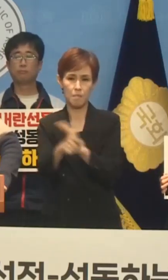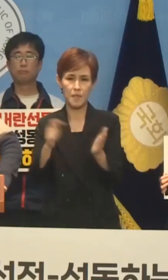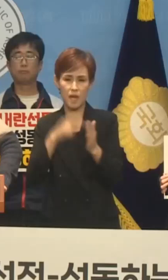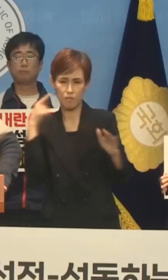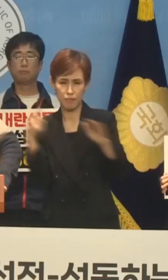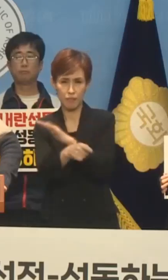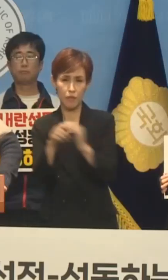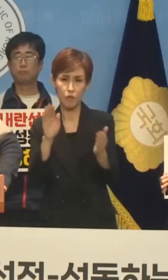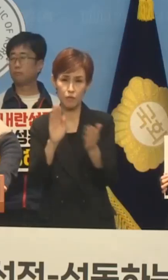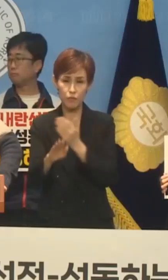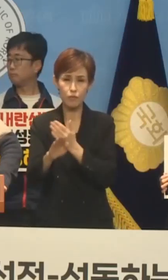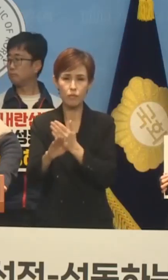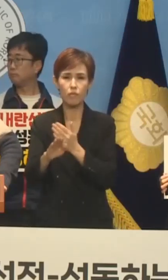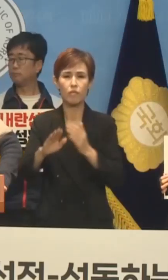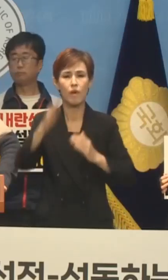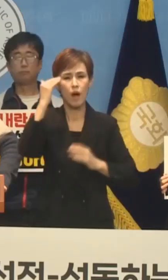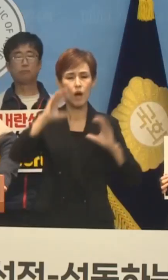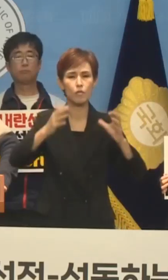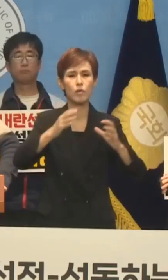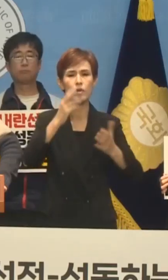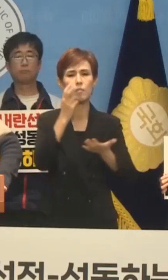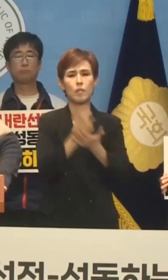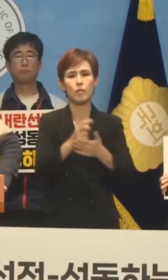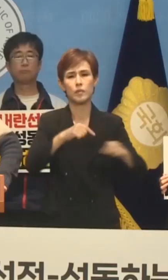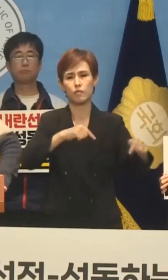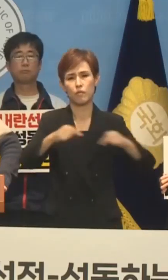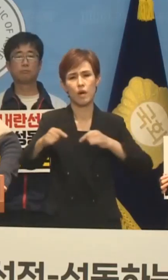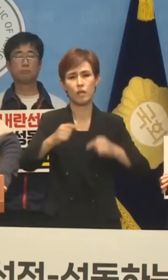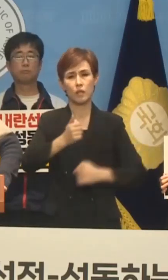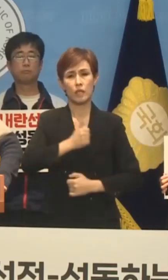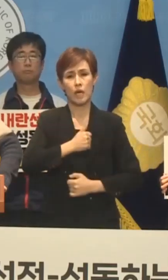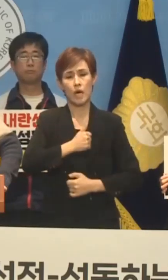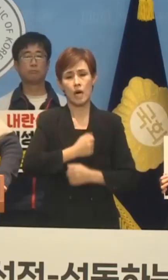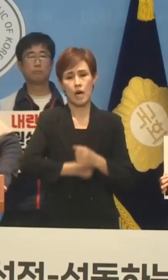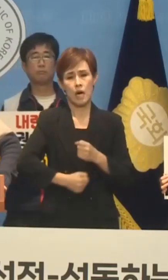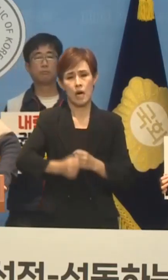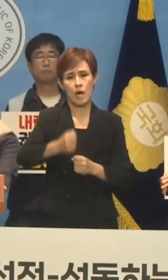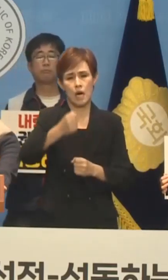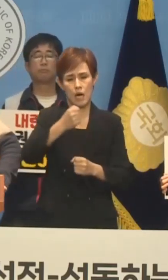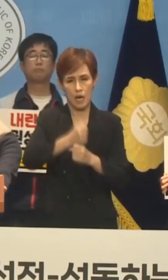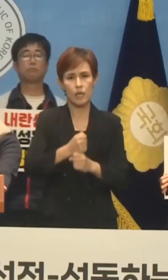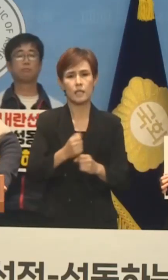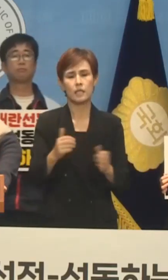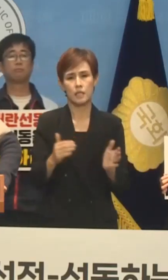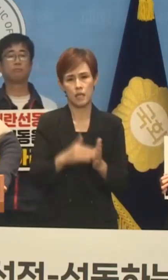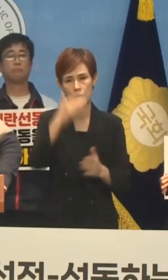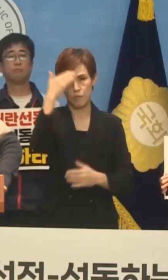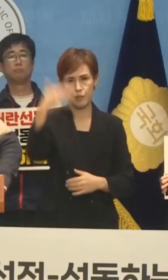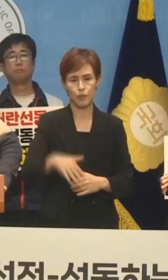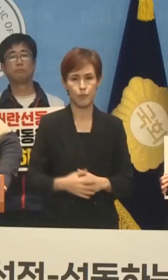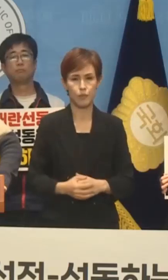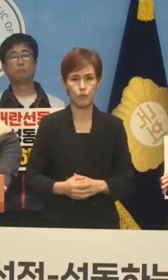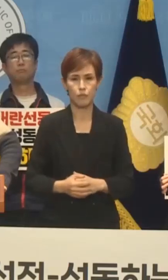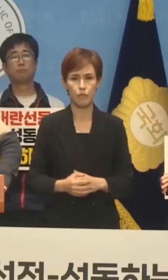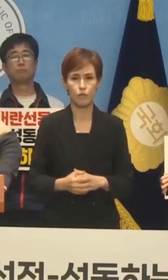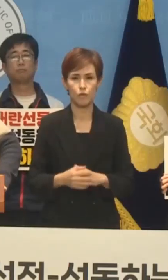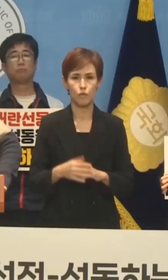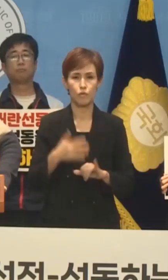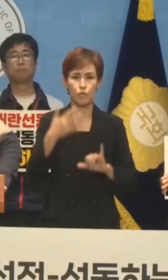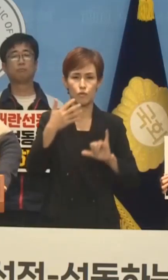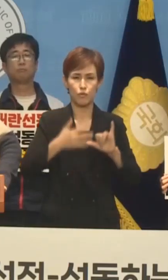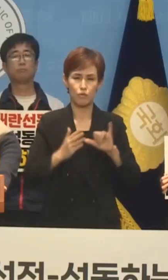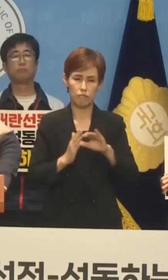대한민국은 법치국가로서의 정체성을 가까스로 되찾았다. 극우 유튜버를